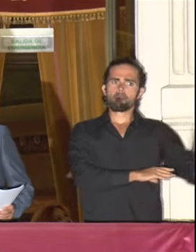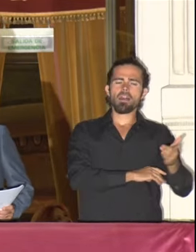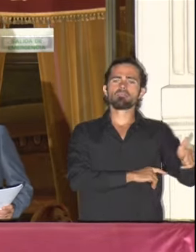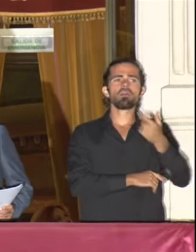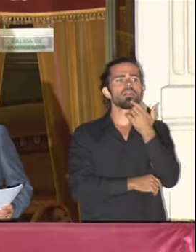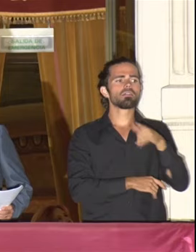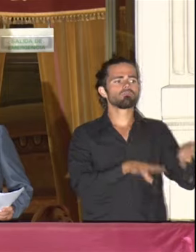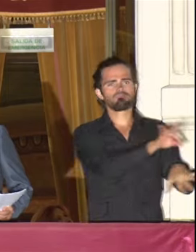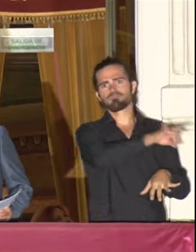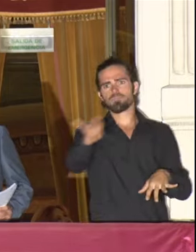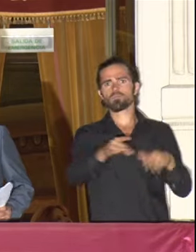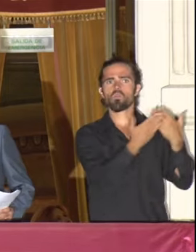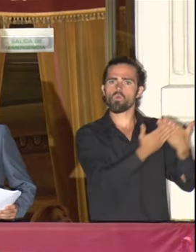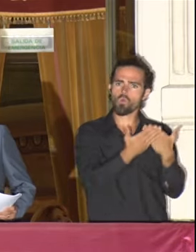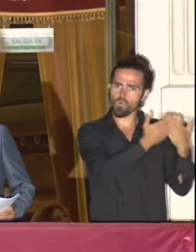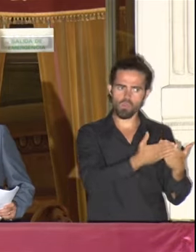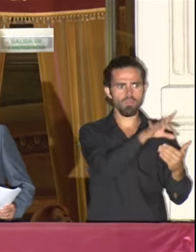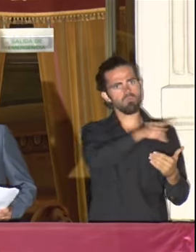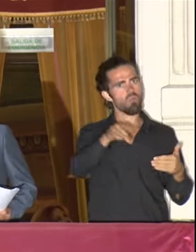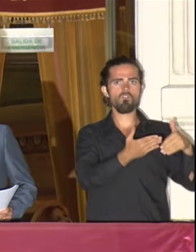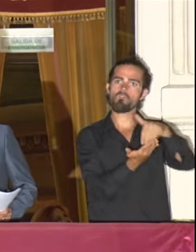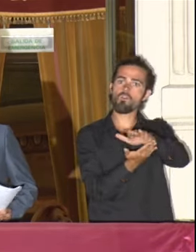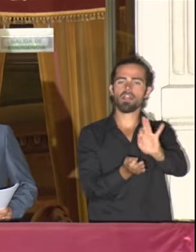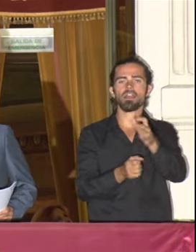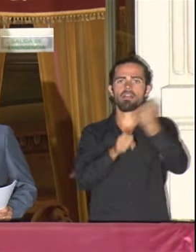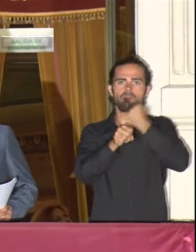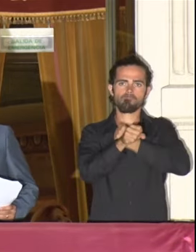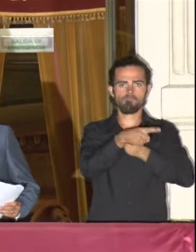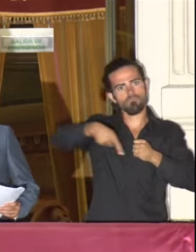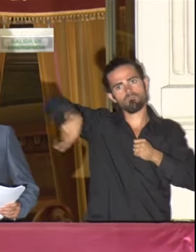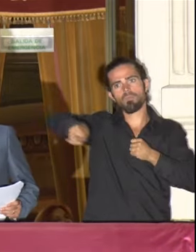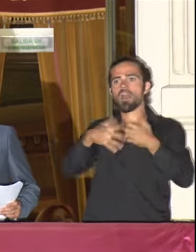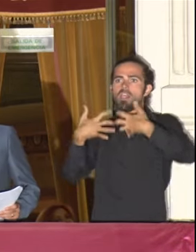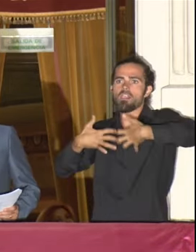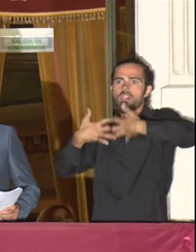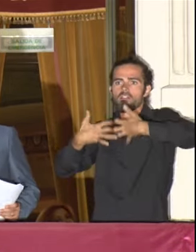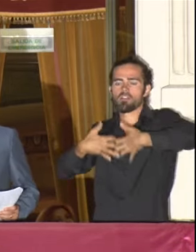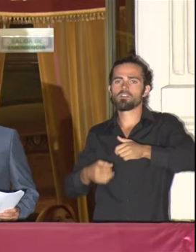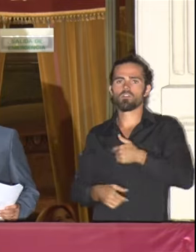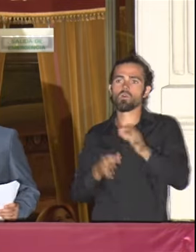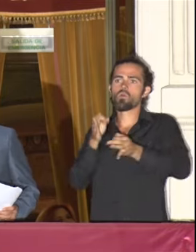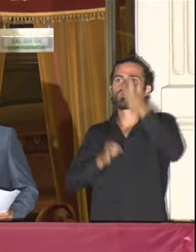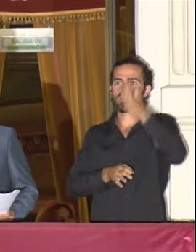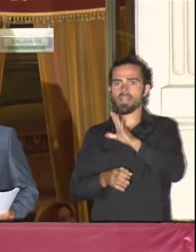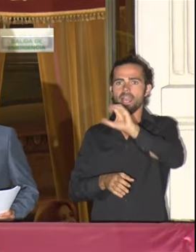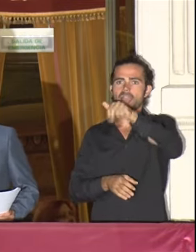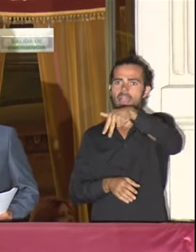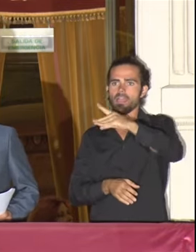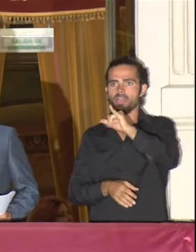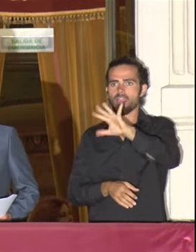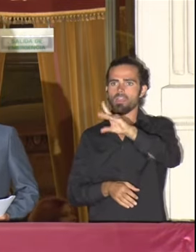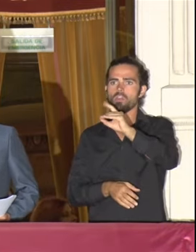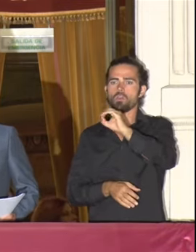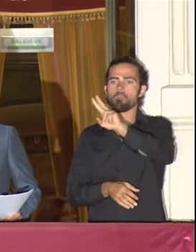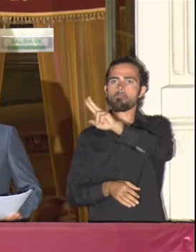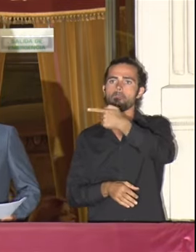puso a trabajar en la fábrica. La verdad es que tuve la suerte de caer junto con Cándido Moratel, que era el jefe de la oficina